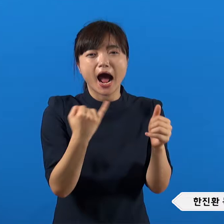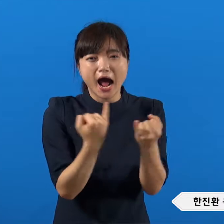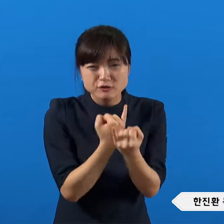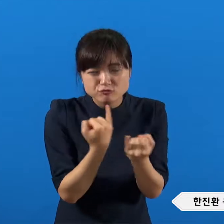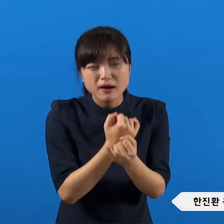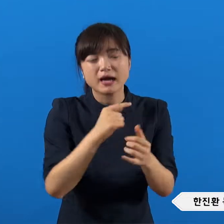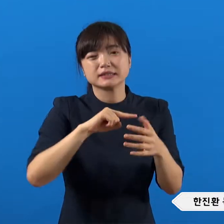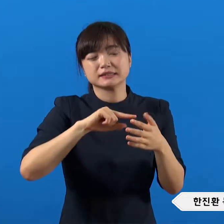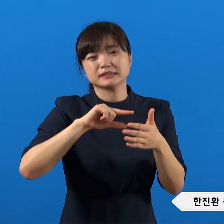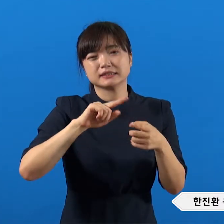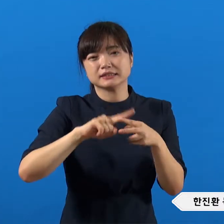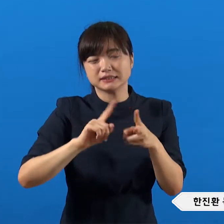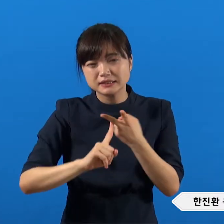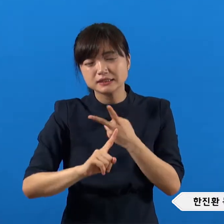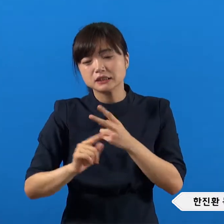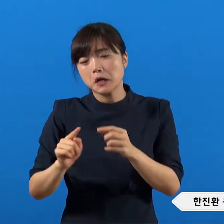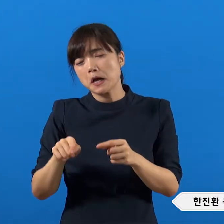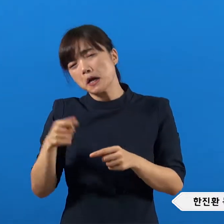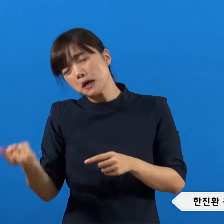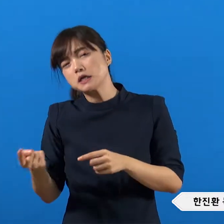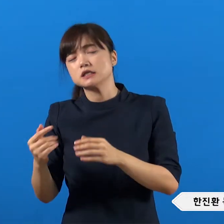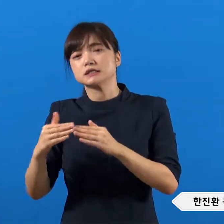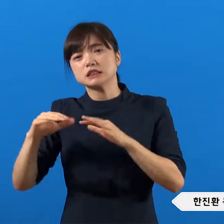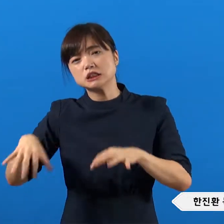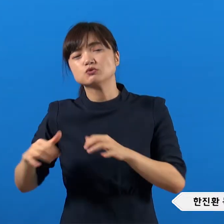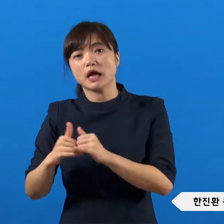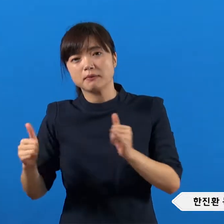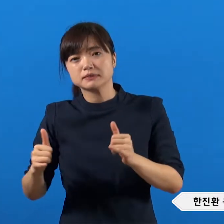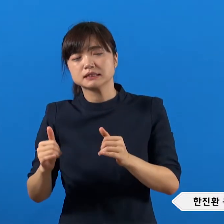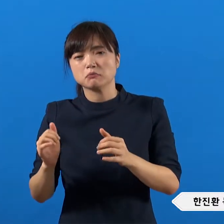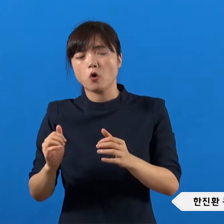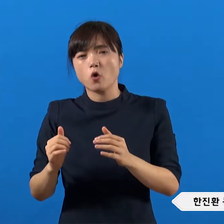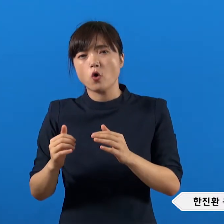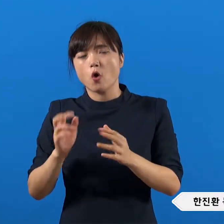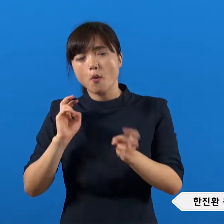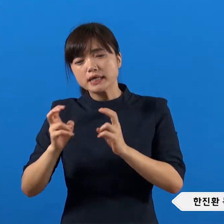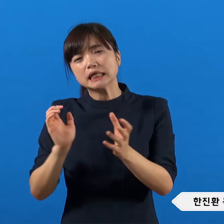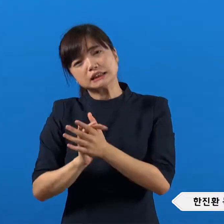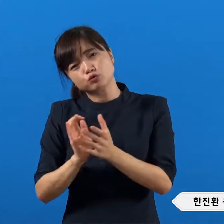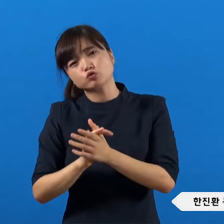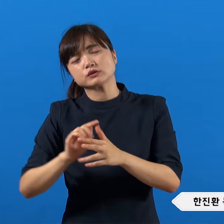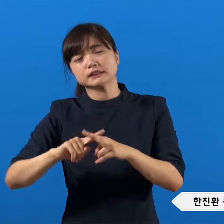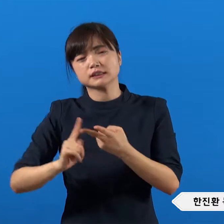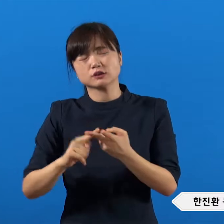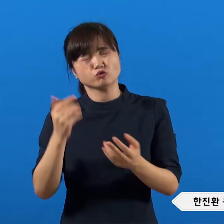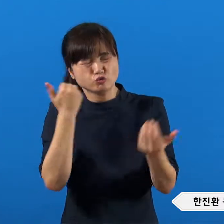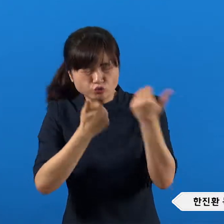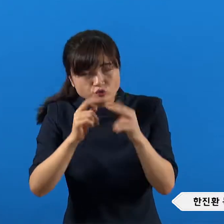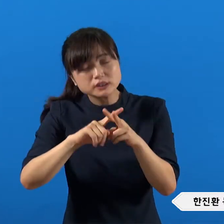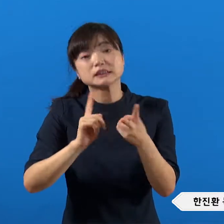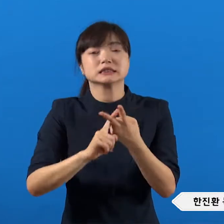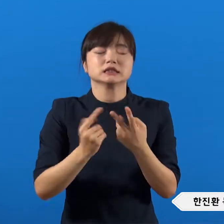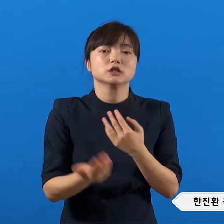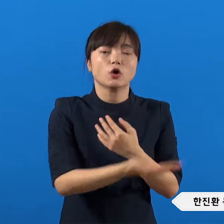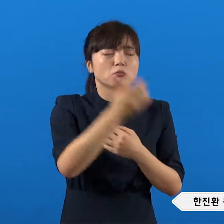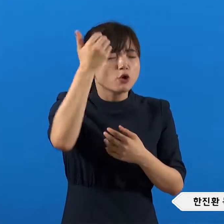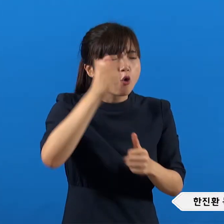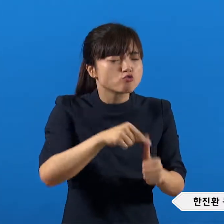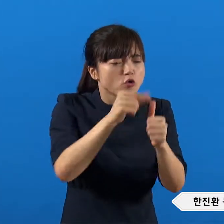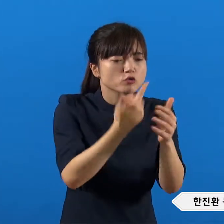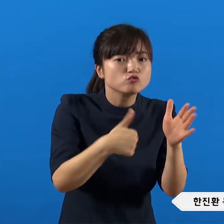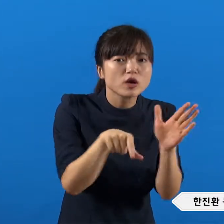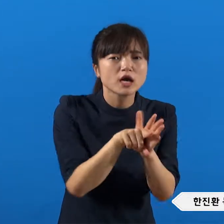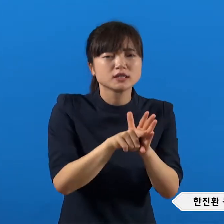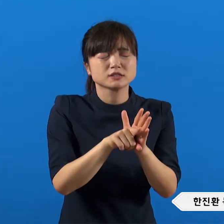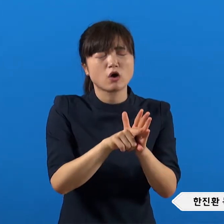옆집 아파트 옆집의 그 주인이든지 직장의 친구든지 누구든지 여러분 VIP를 품고